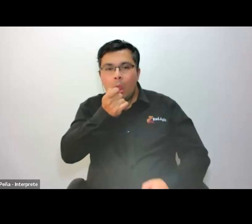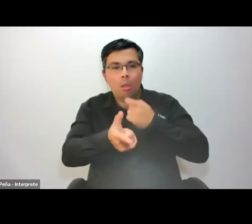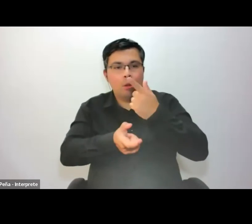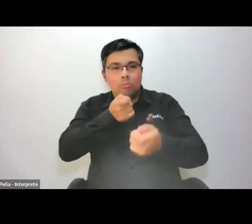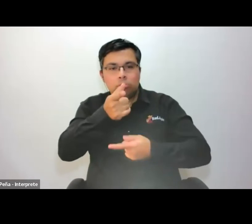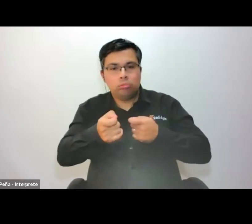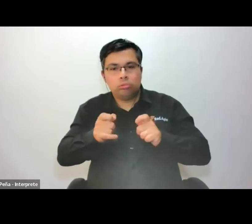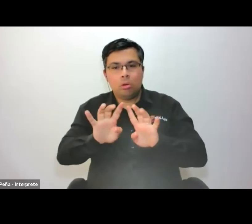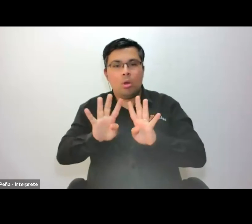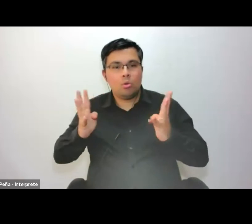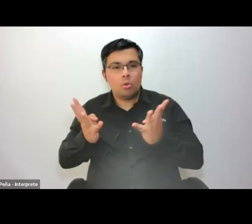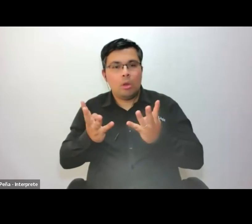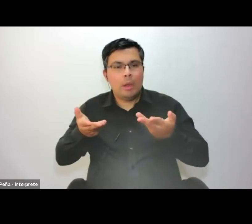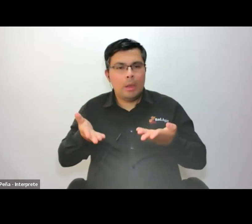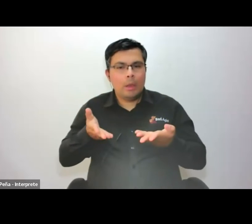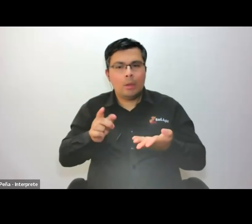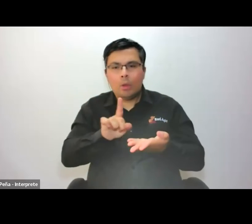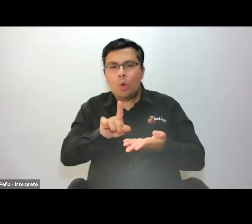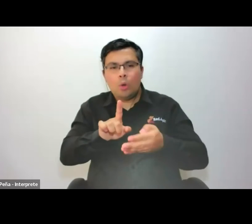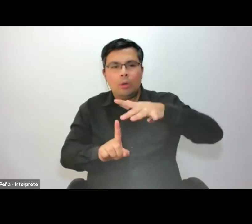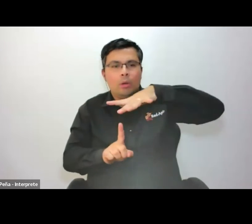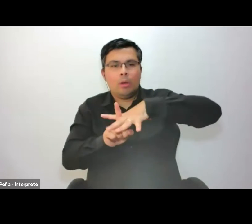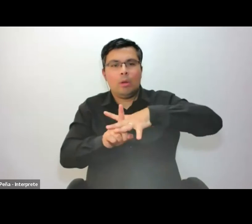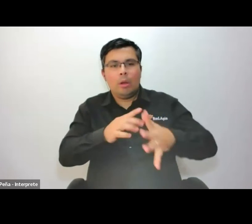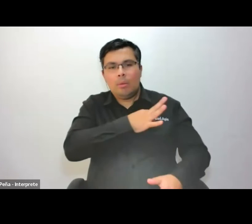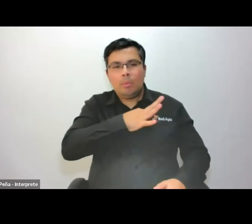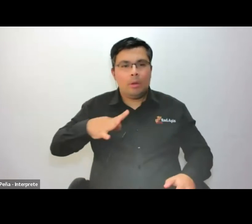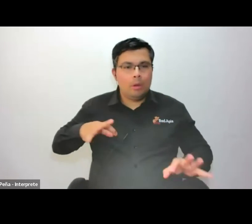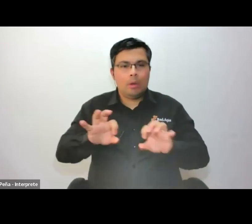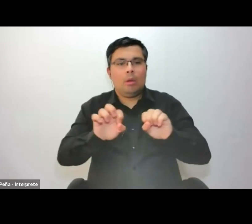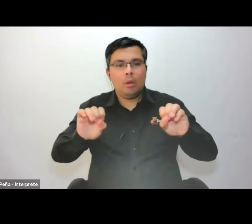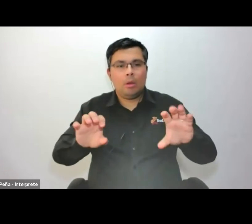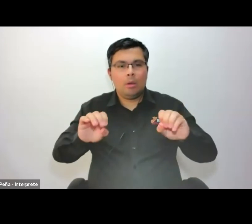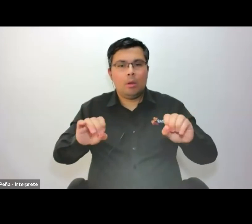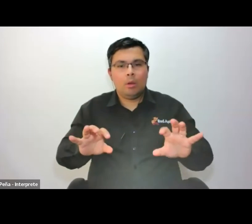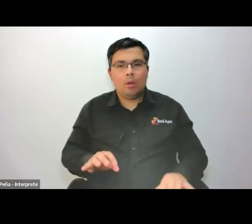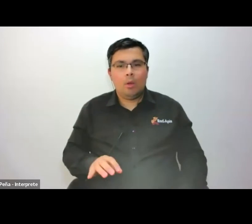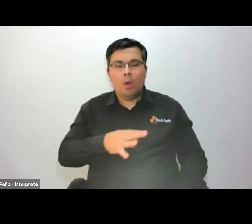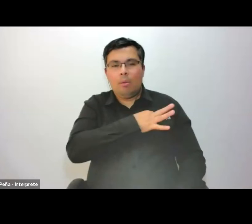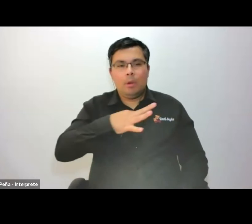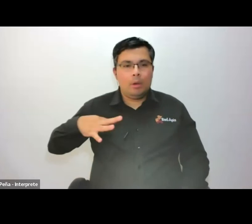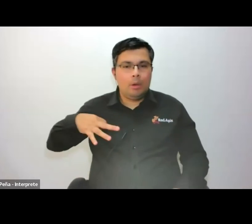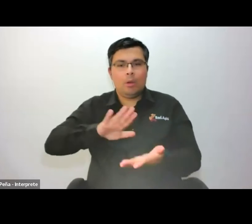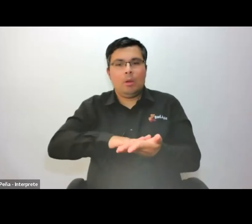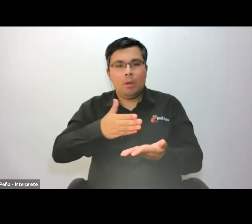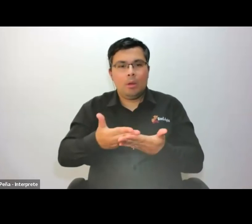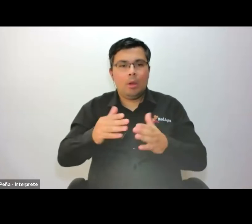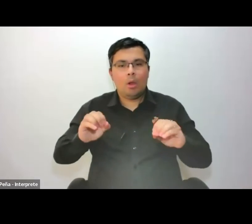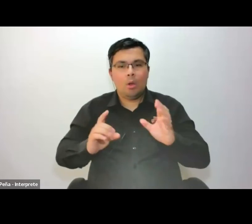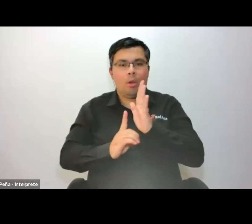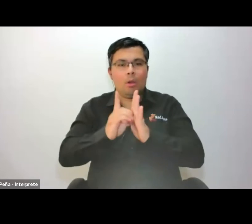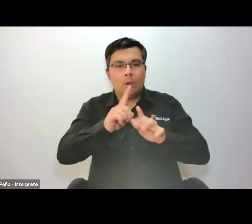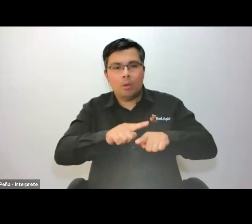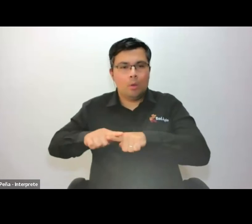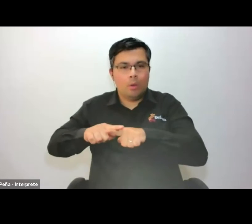Ministerio de Educación, ni del Ministerio de Salud, ni del Ministerio de Desarrollo Social. Es una demanda sentida, luchada,